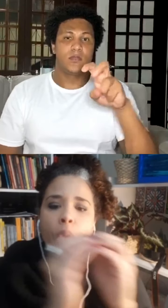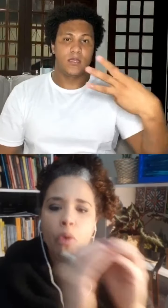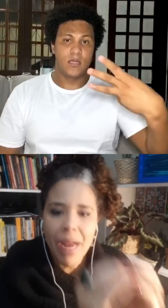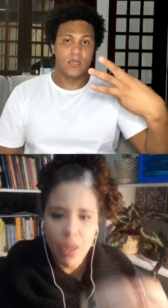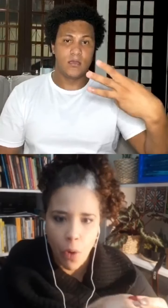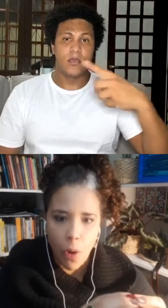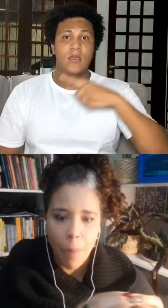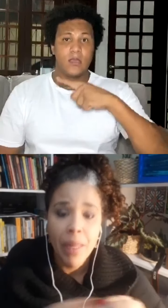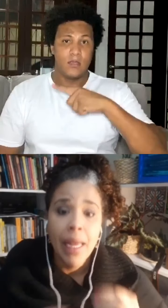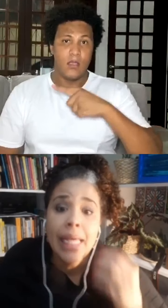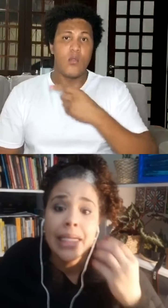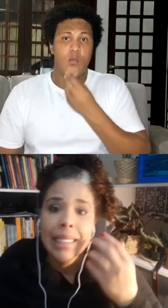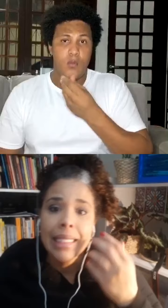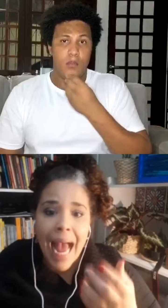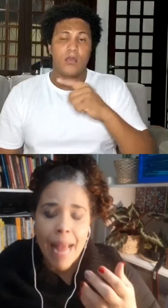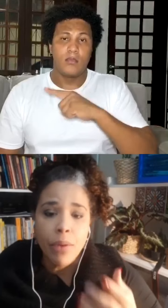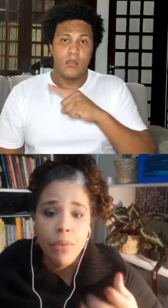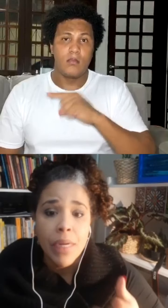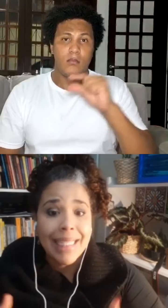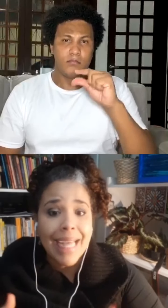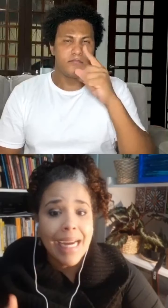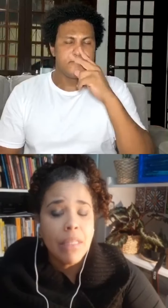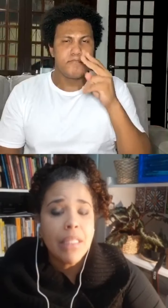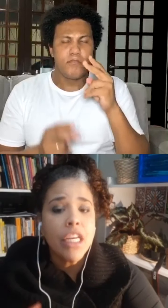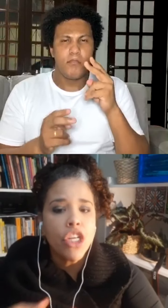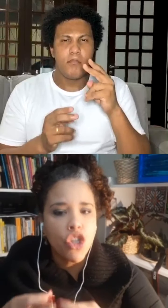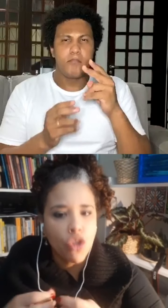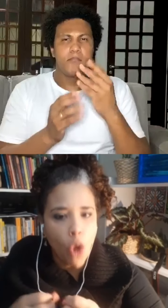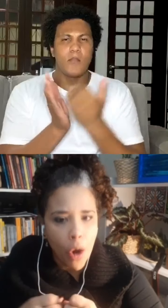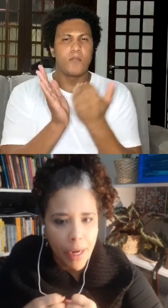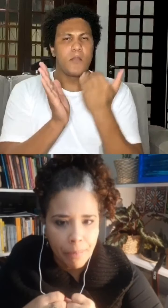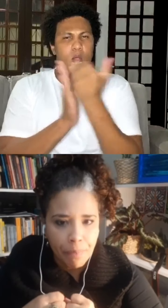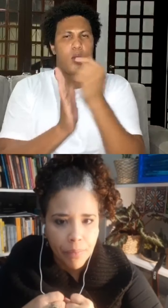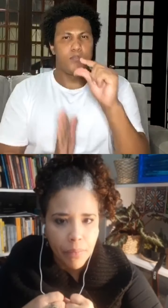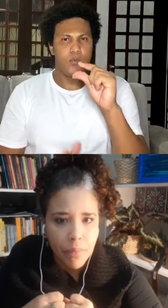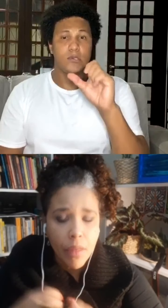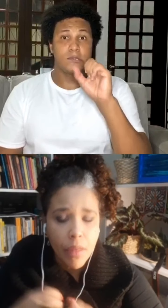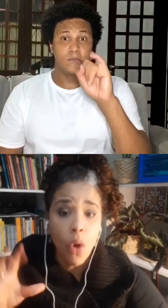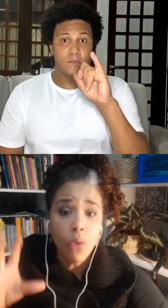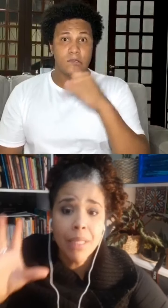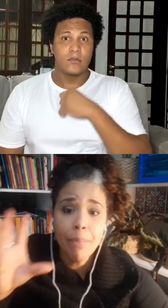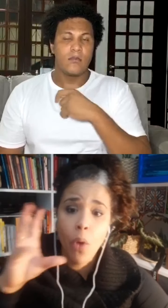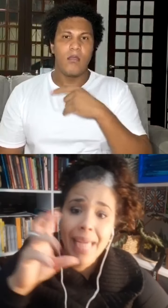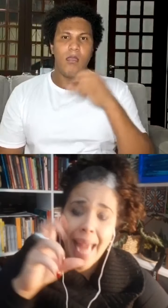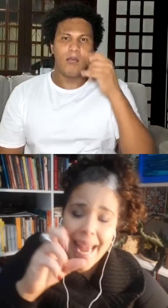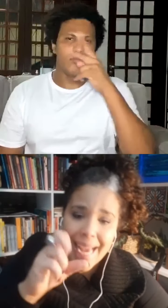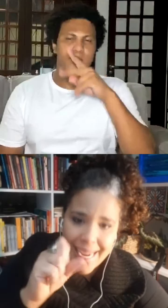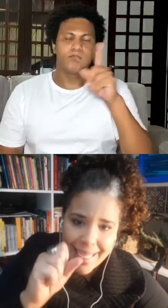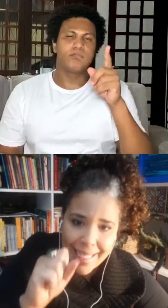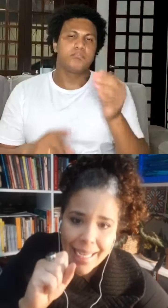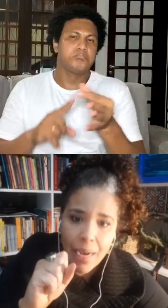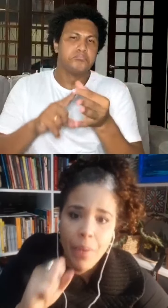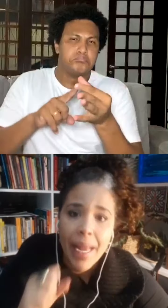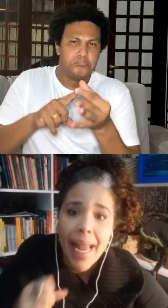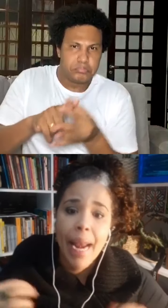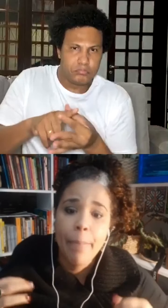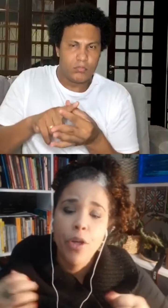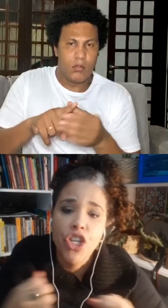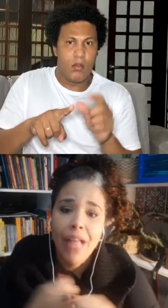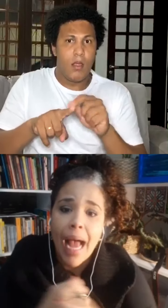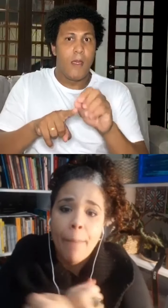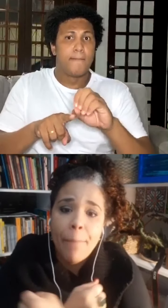pouco maior. Saibam que se a camisinha estoura ou se bloqueia a ereção, ela